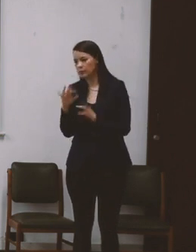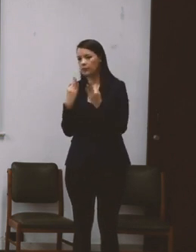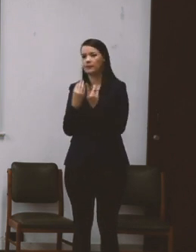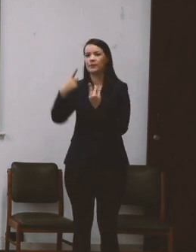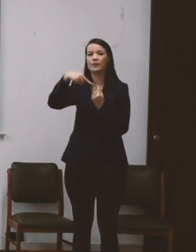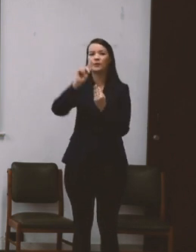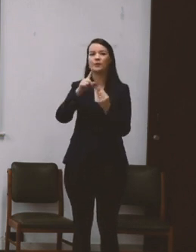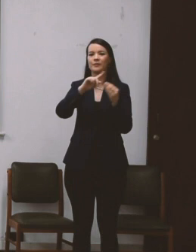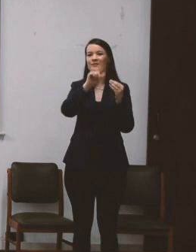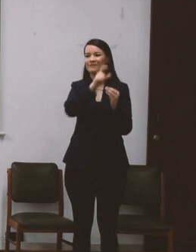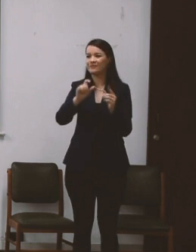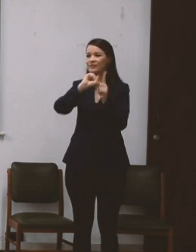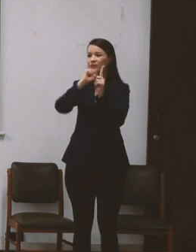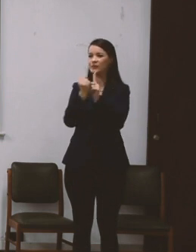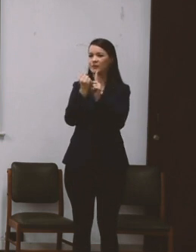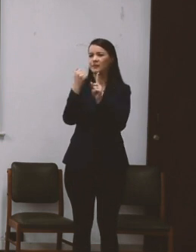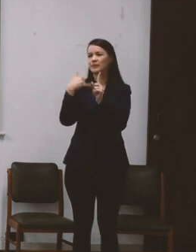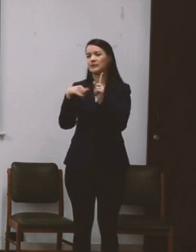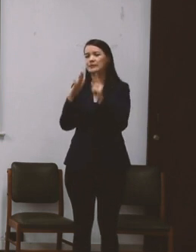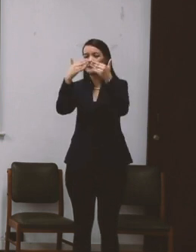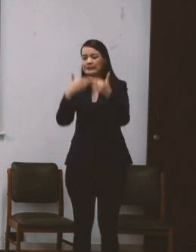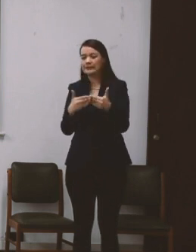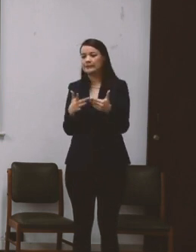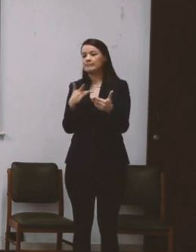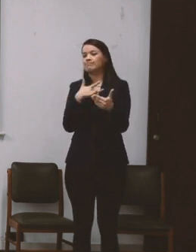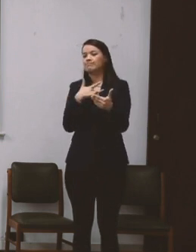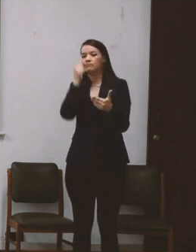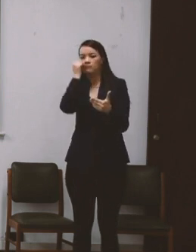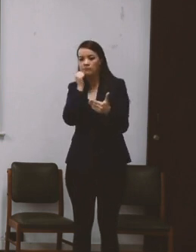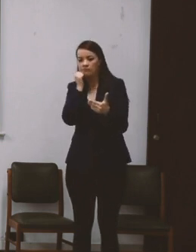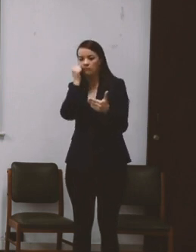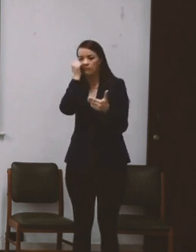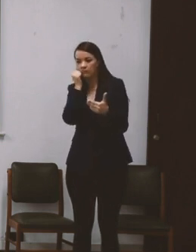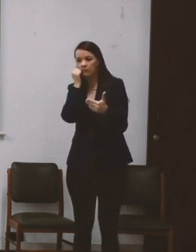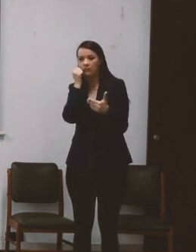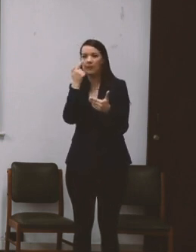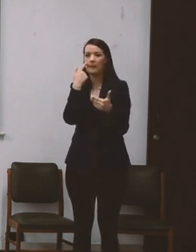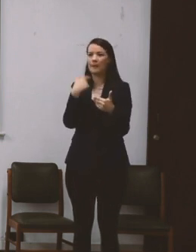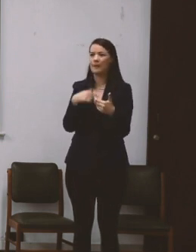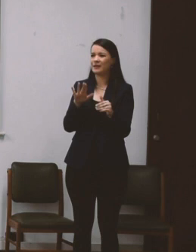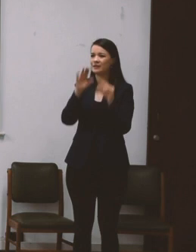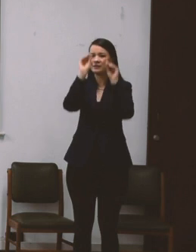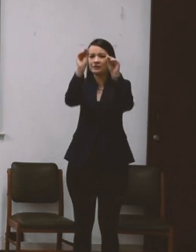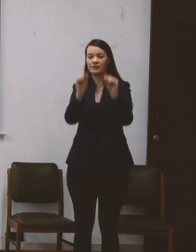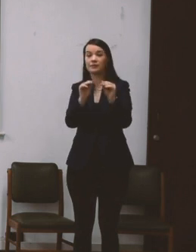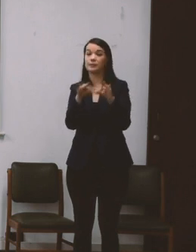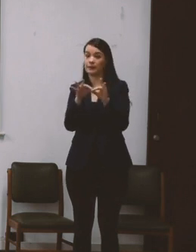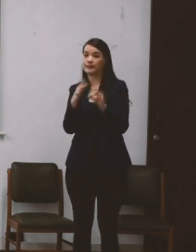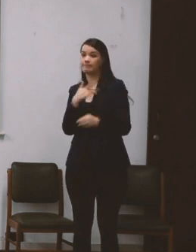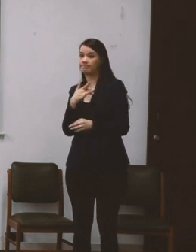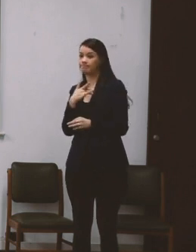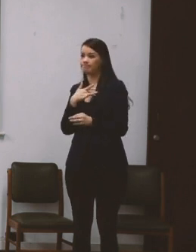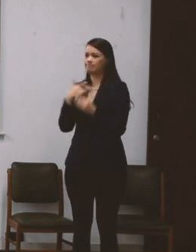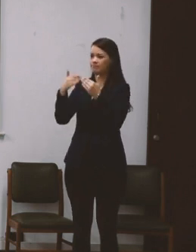que enseña a entristecerse por la discapacidad. Paradójicamente, se educa para sentir lástima y al mismo tiempo para